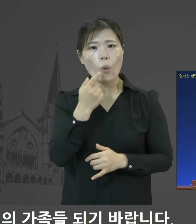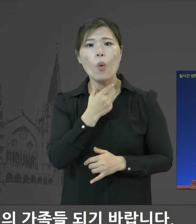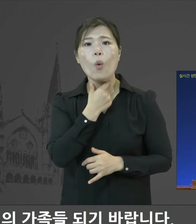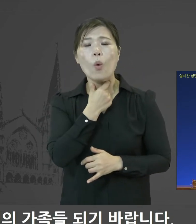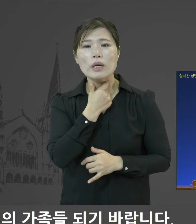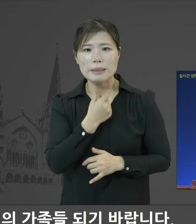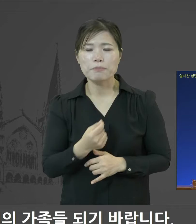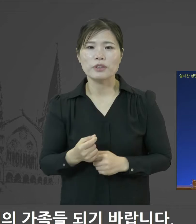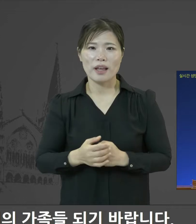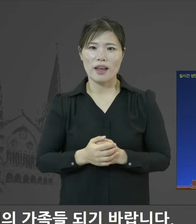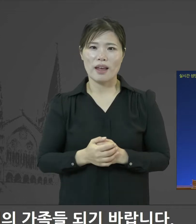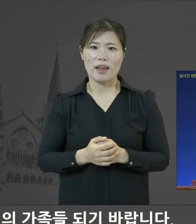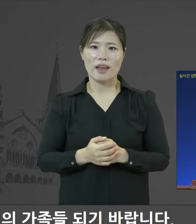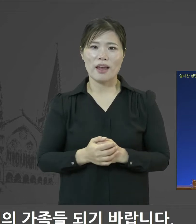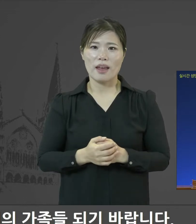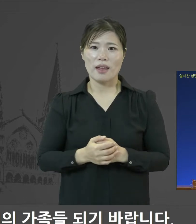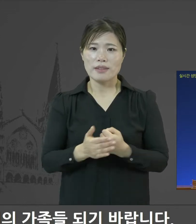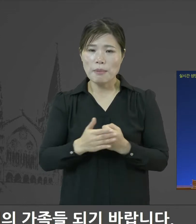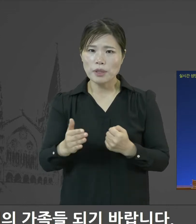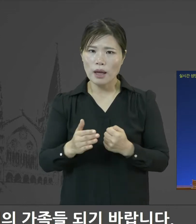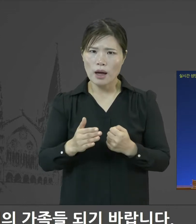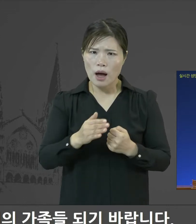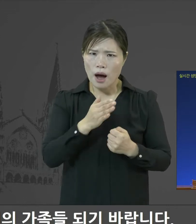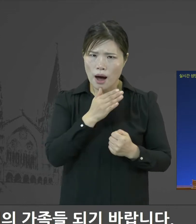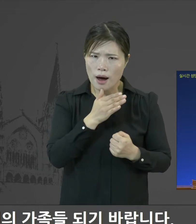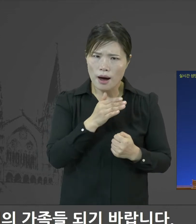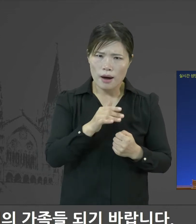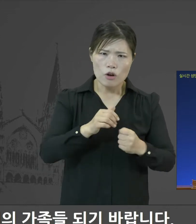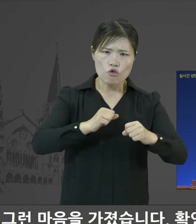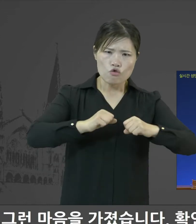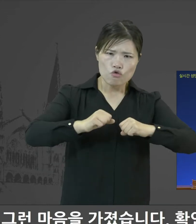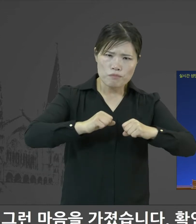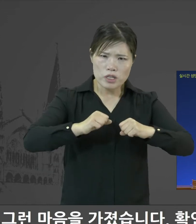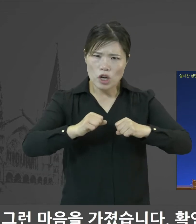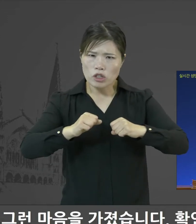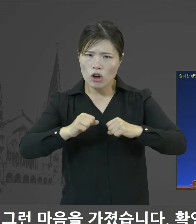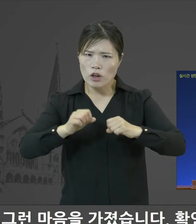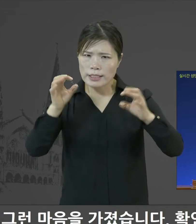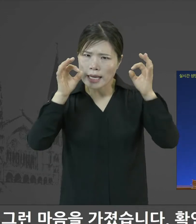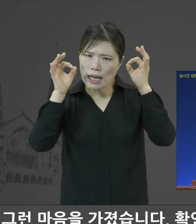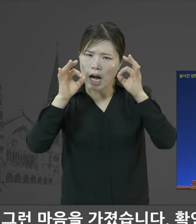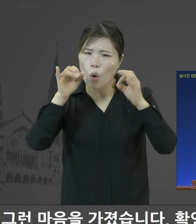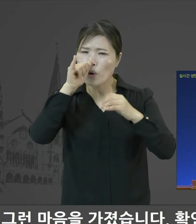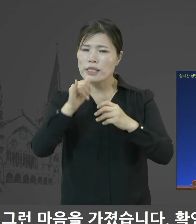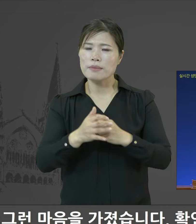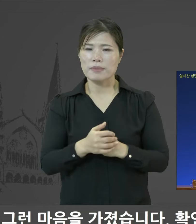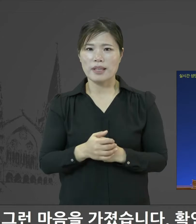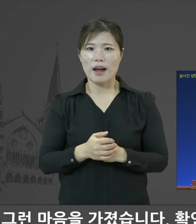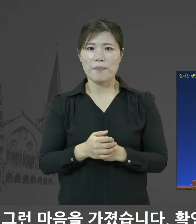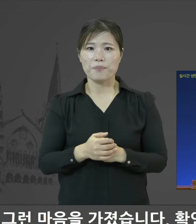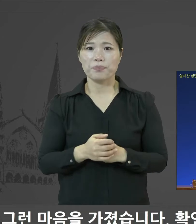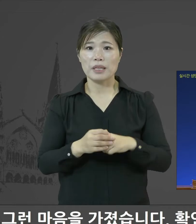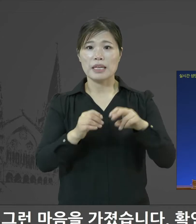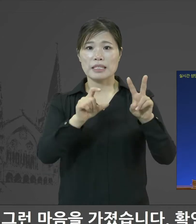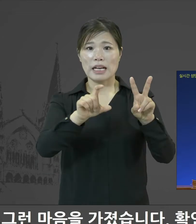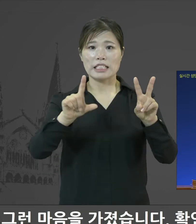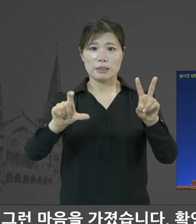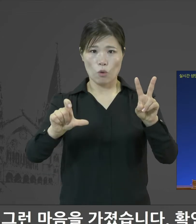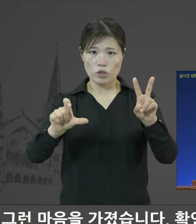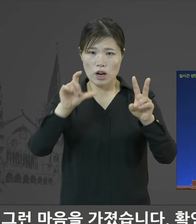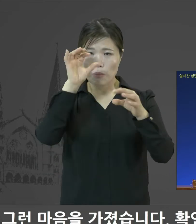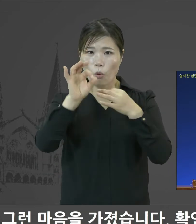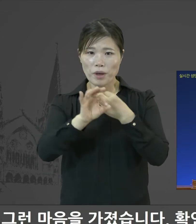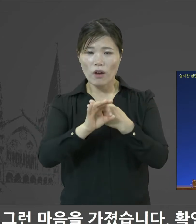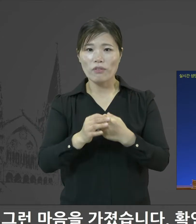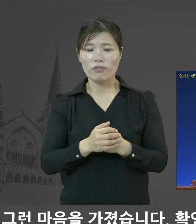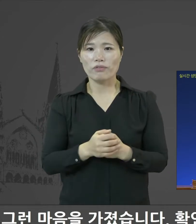마음에 움직이기 시작합니다. 그 장면이 15절 장면인데 어떻게 움직이는지 한번